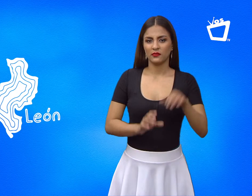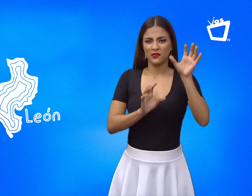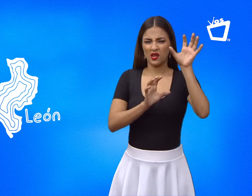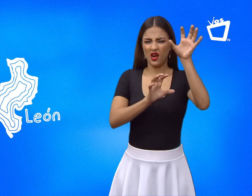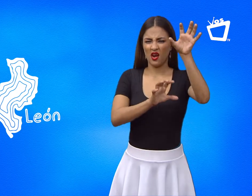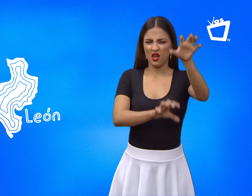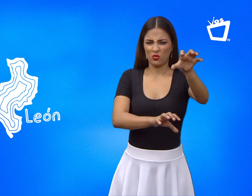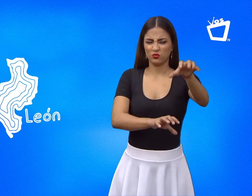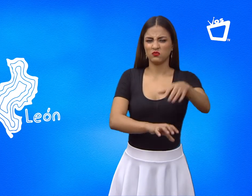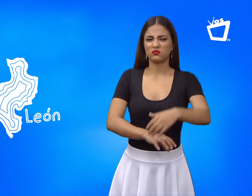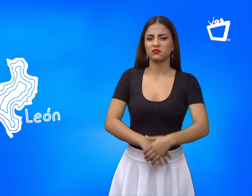León.